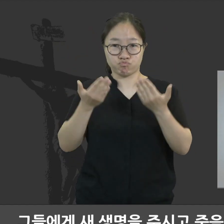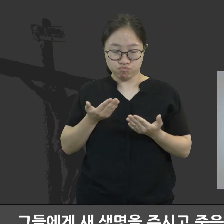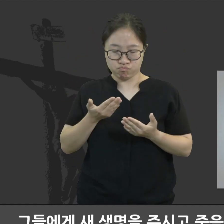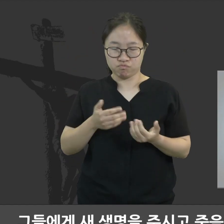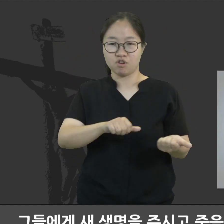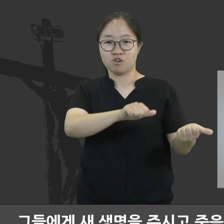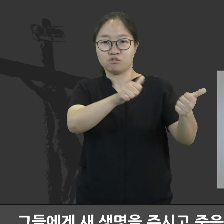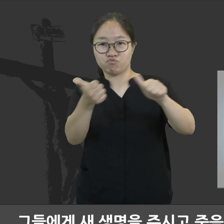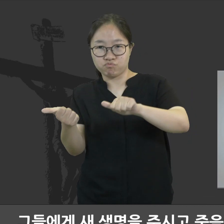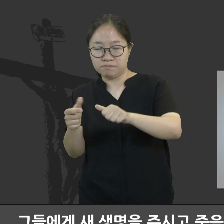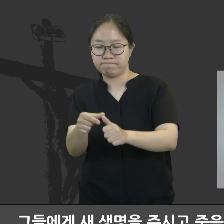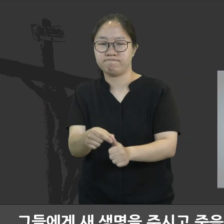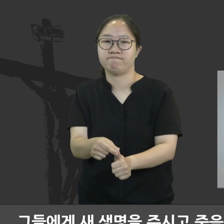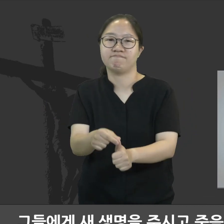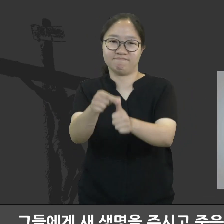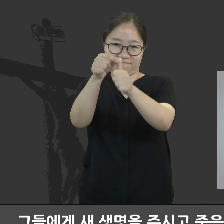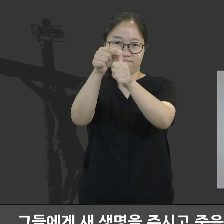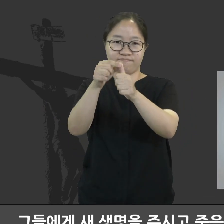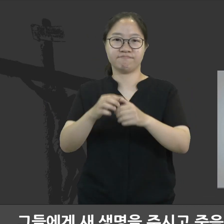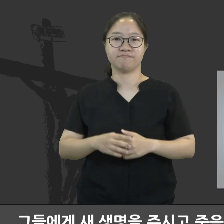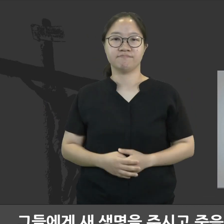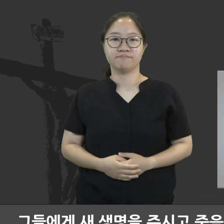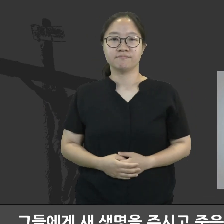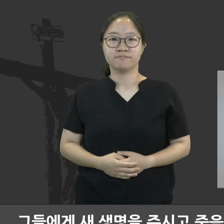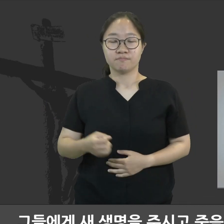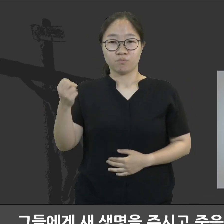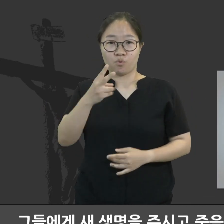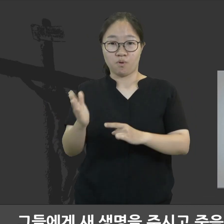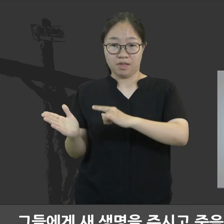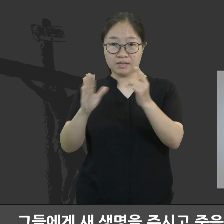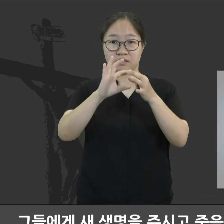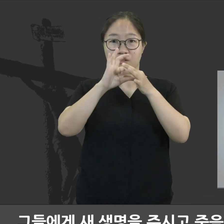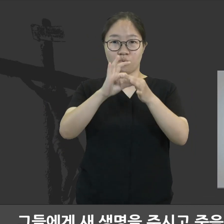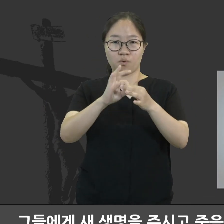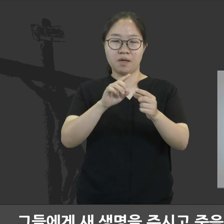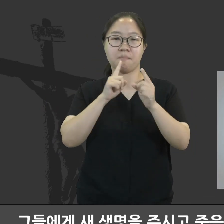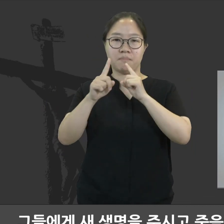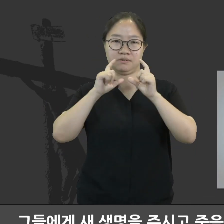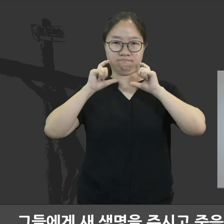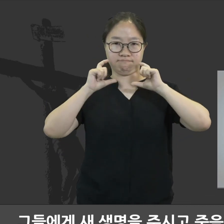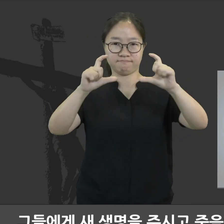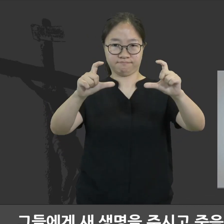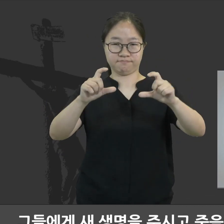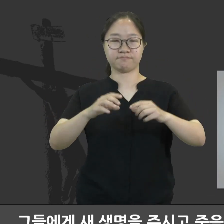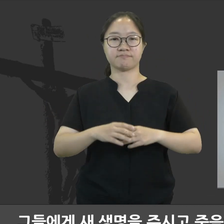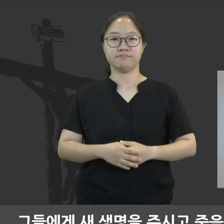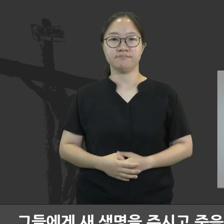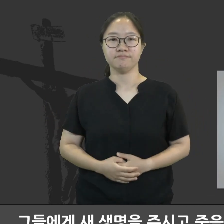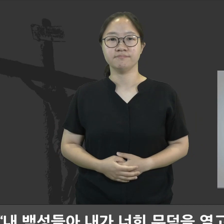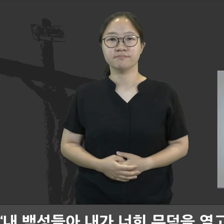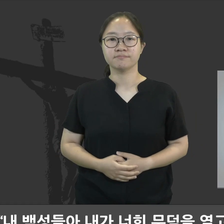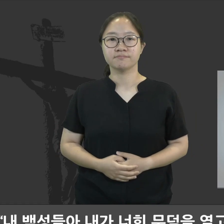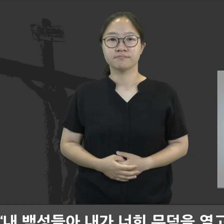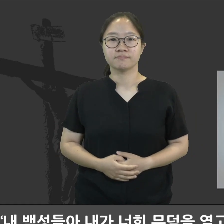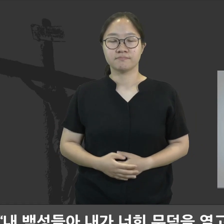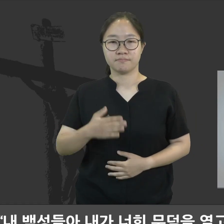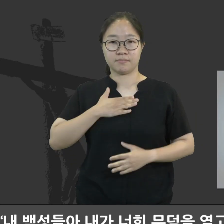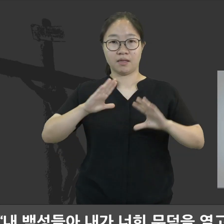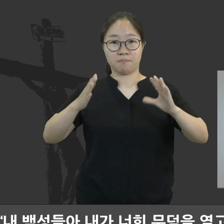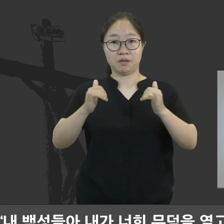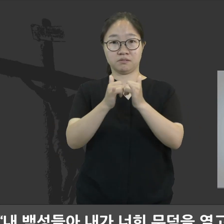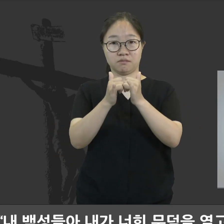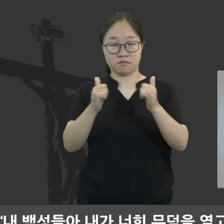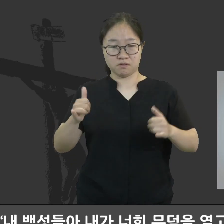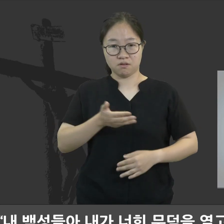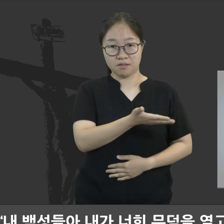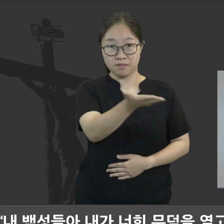죽음의 골짜기에서 건져주시죠. 그리고 에스겔을 통해 이렇게 선포하십니다. 내